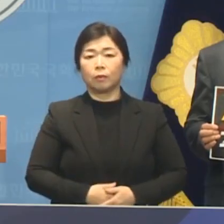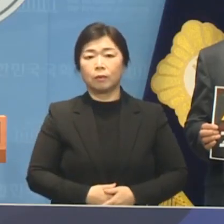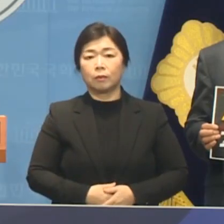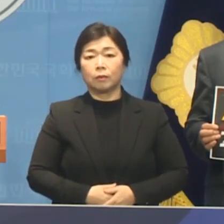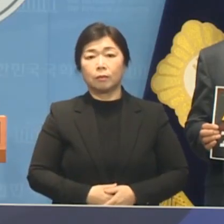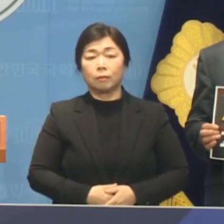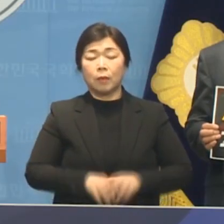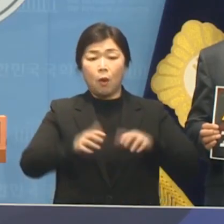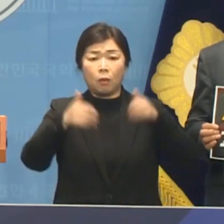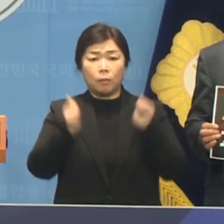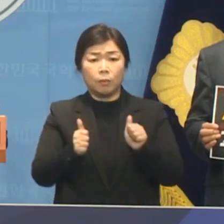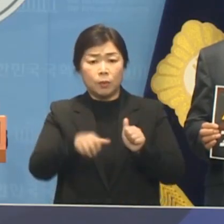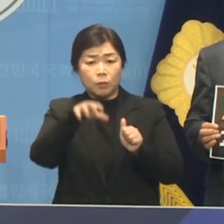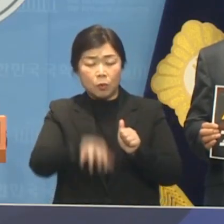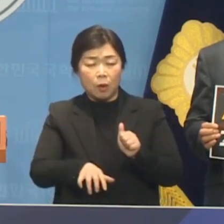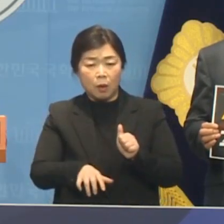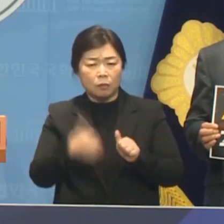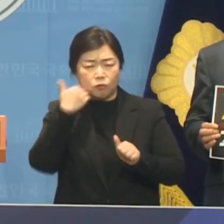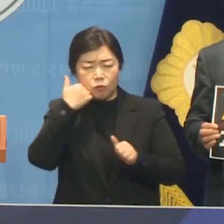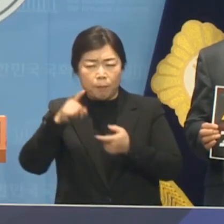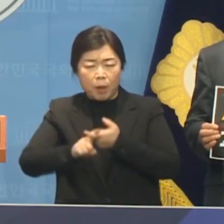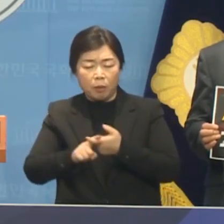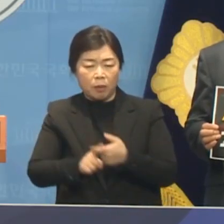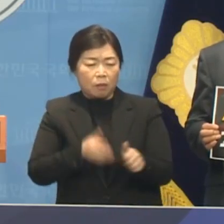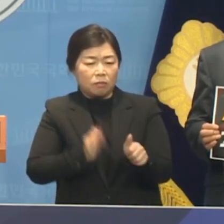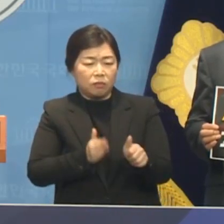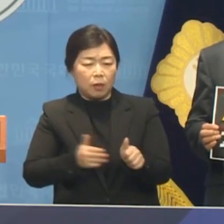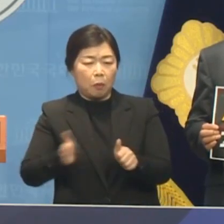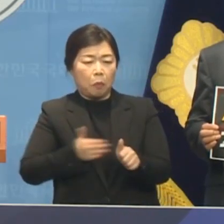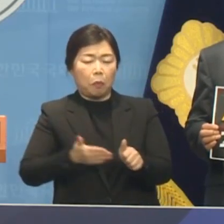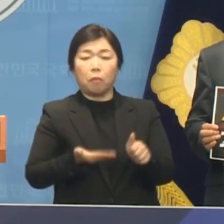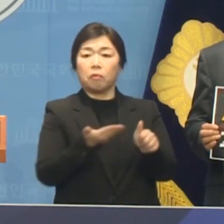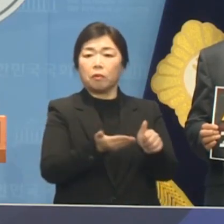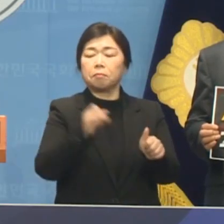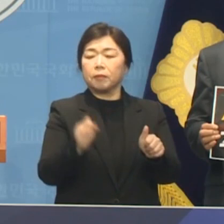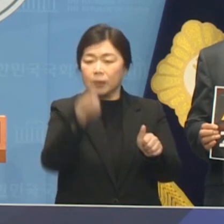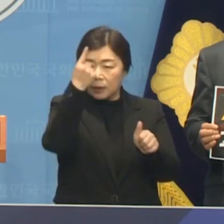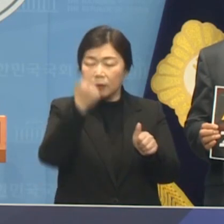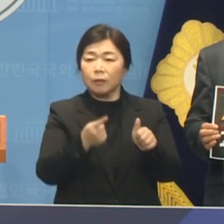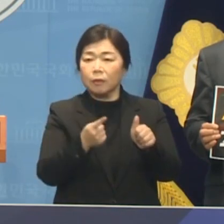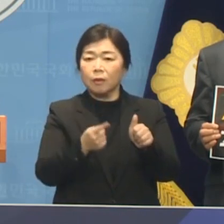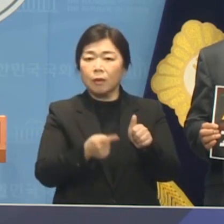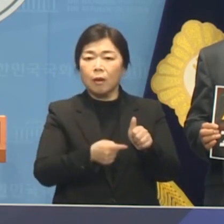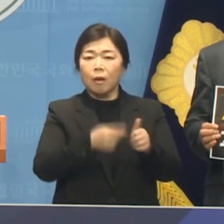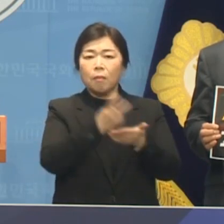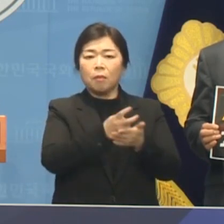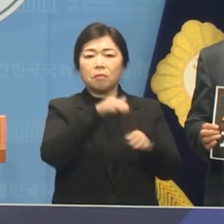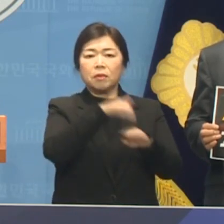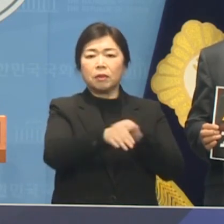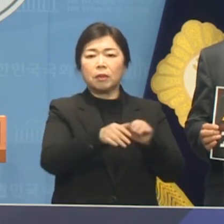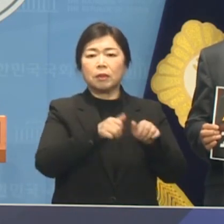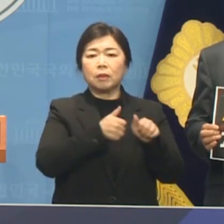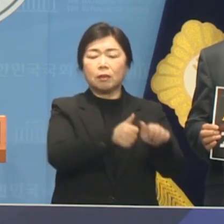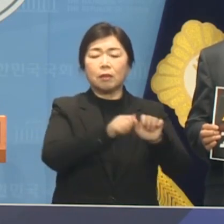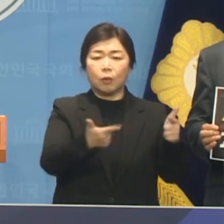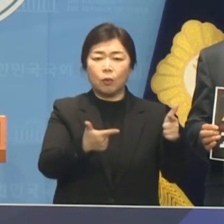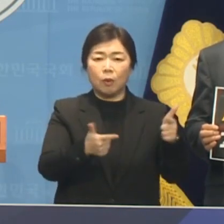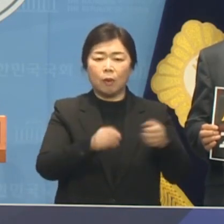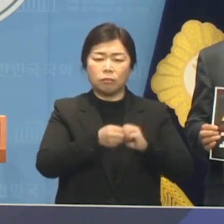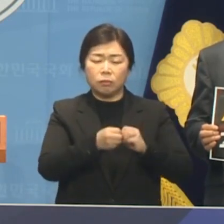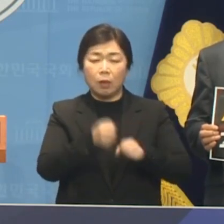받아 법치를 스스로 파괴한다면 국민은 이를 결코 용납하지 않을